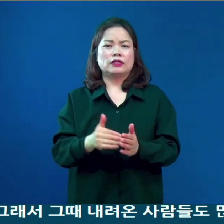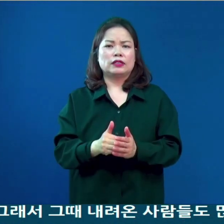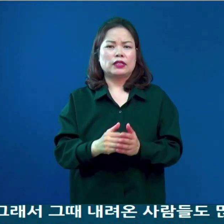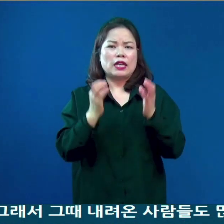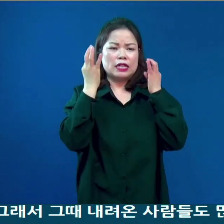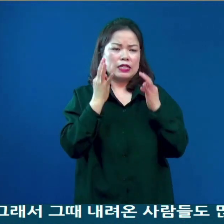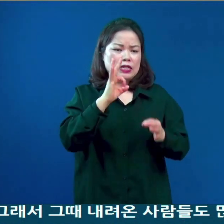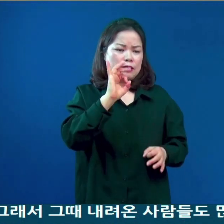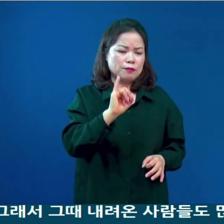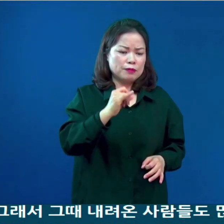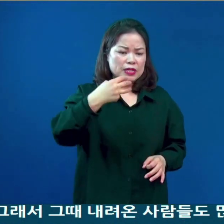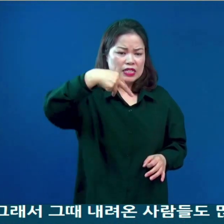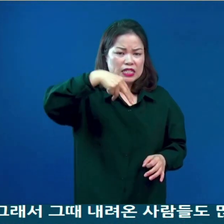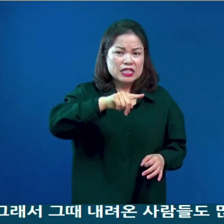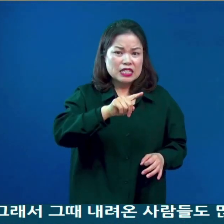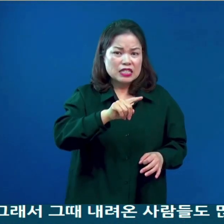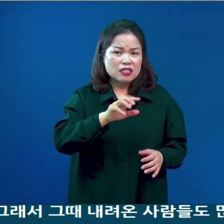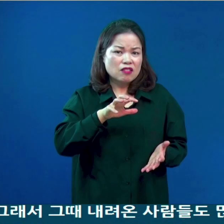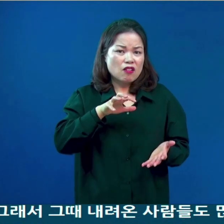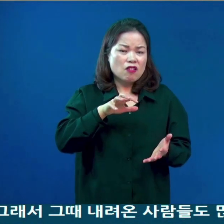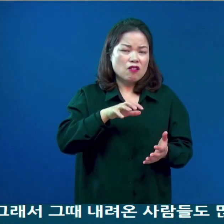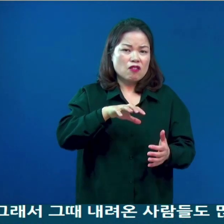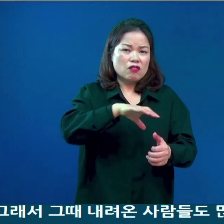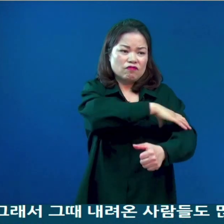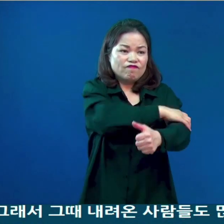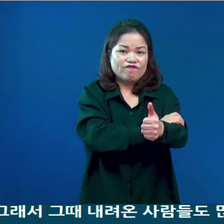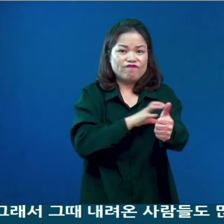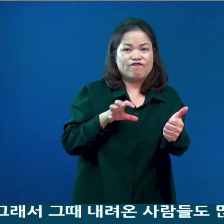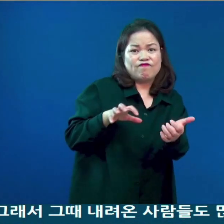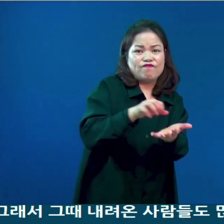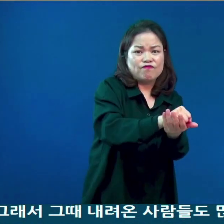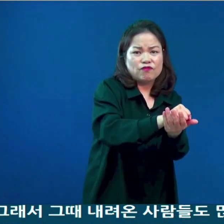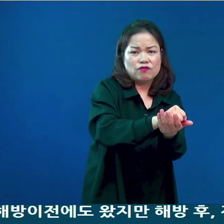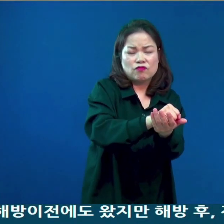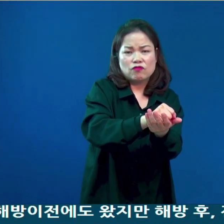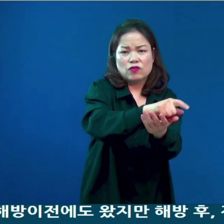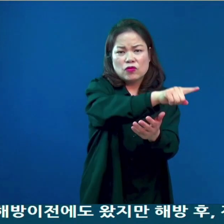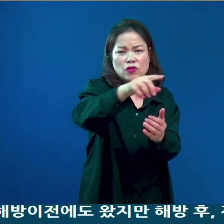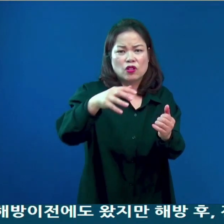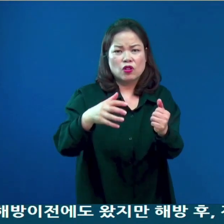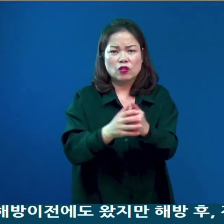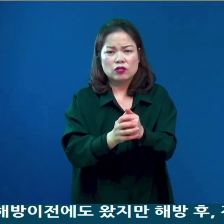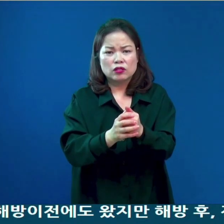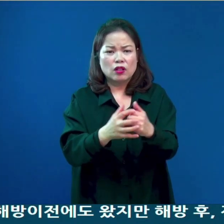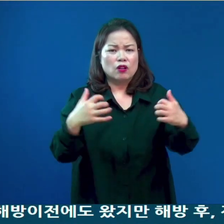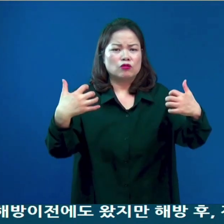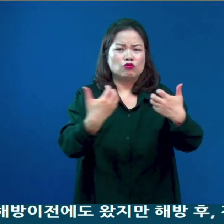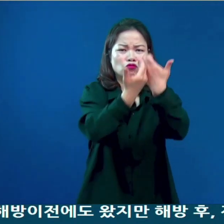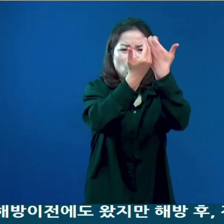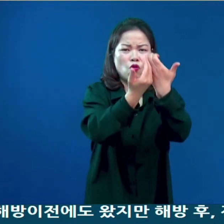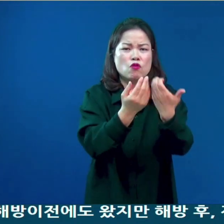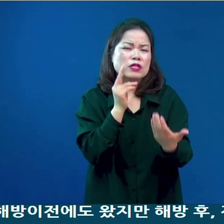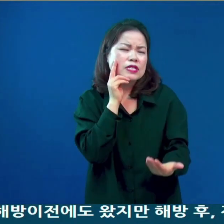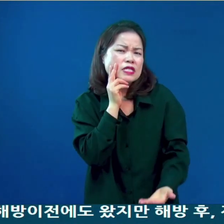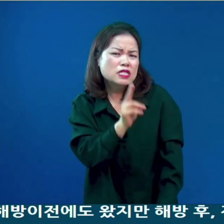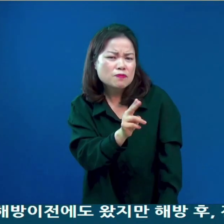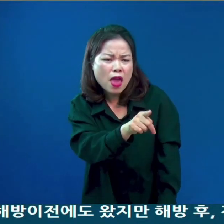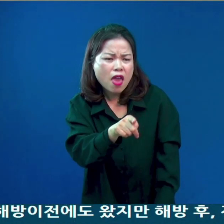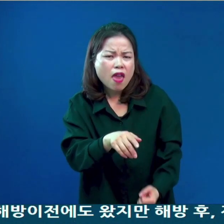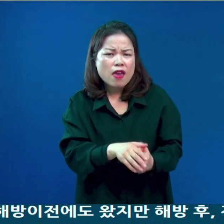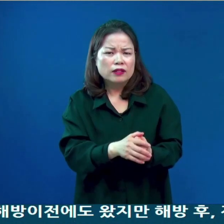김일성 정권이 잡아버리면서 북한 이 교회와 충돌을 하게 되면서 더 이상 있을 수가 없다